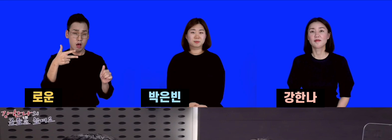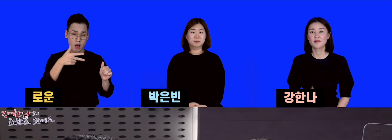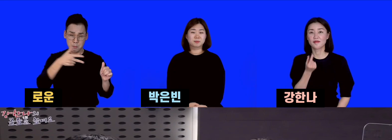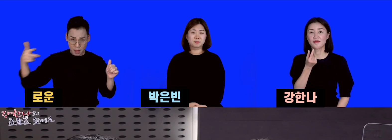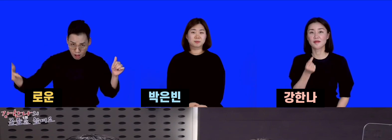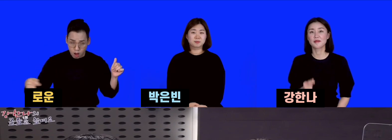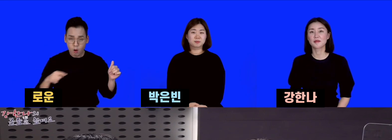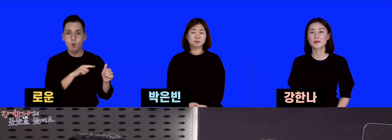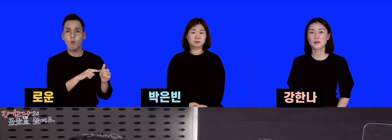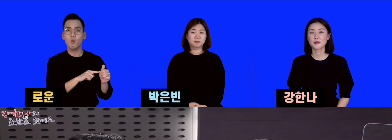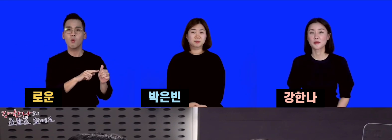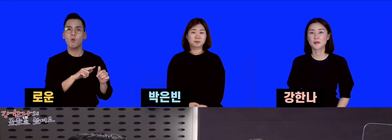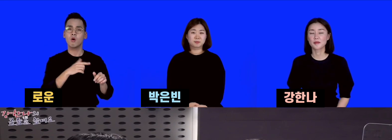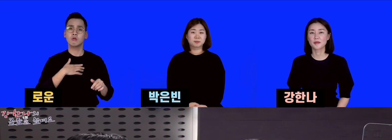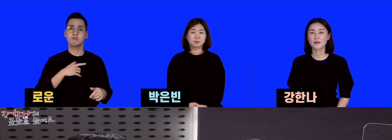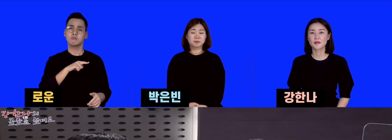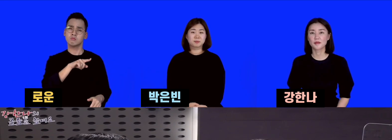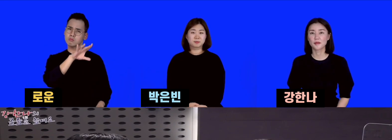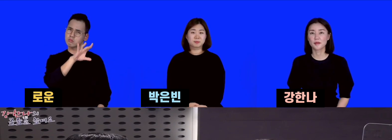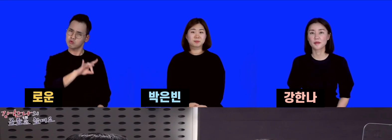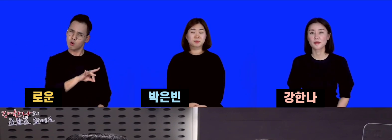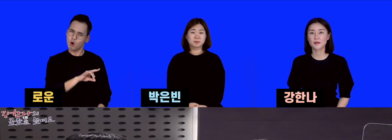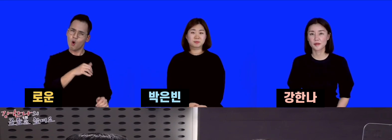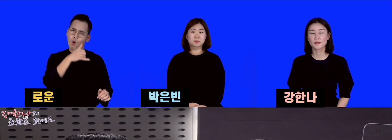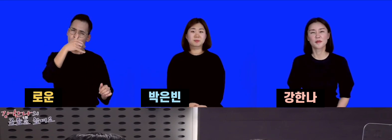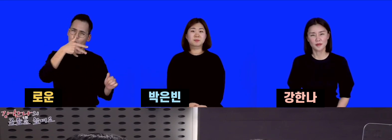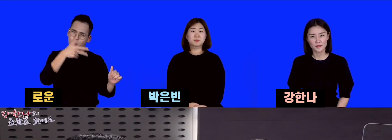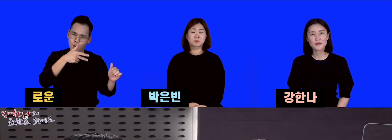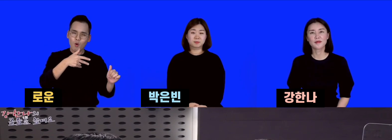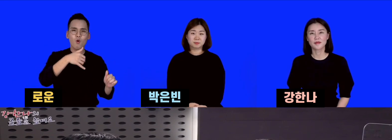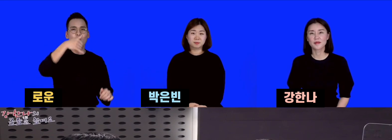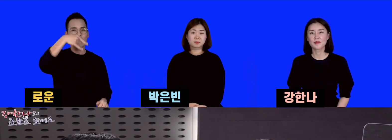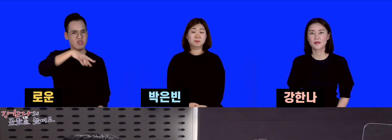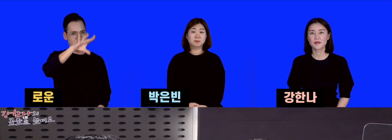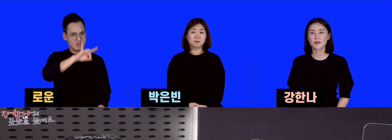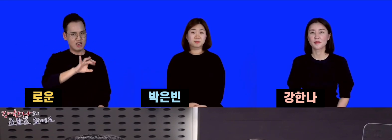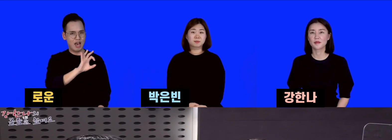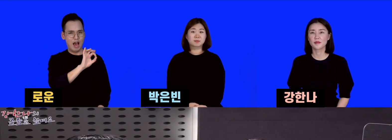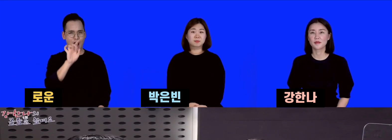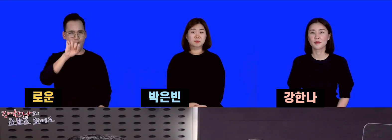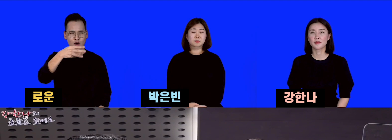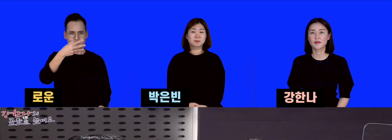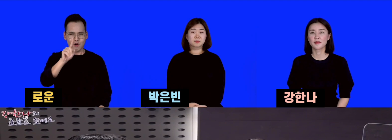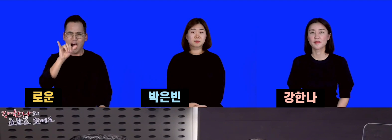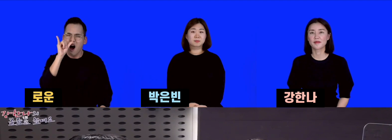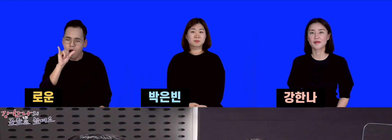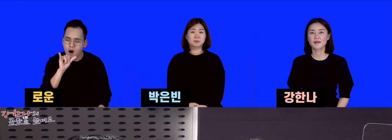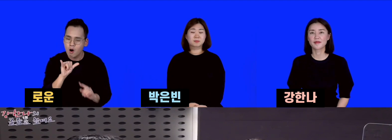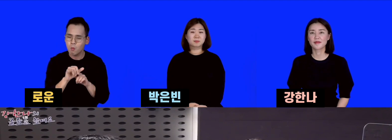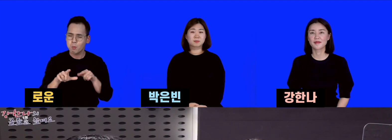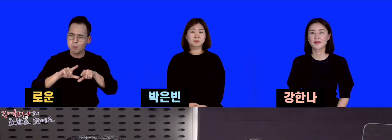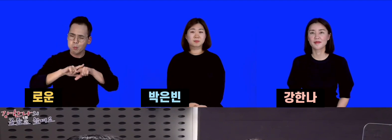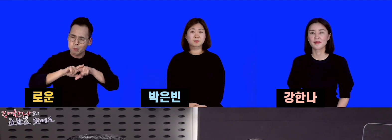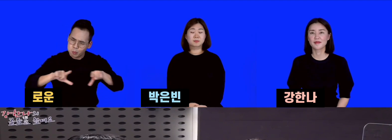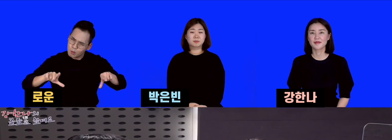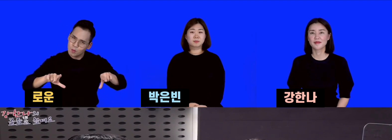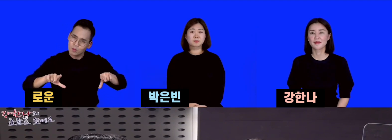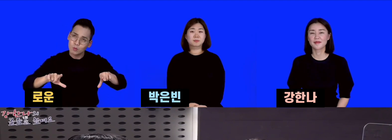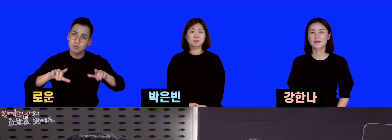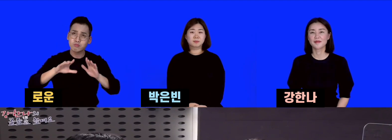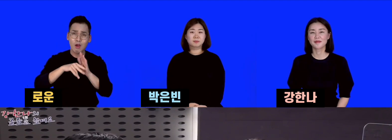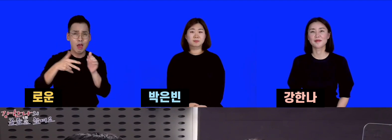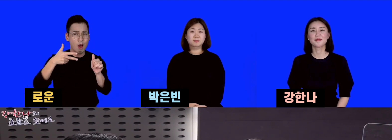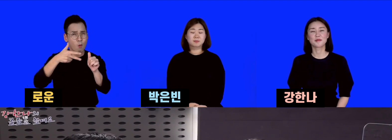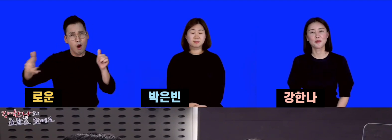모습이잖아요 근데 휘에 있을 때는 아우라는 확실히 있는 것 같고 평상시에 은빈 누나는 되게 쾌활하고 되게